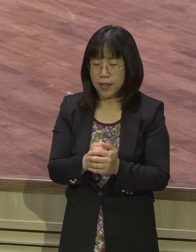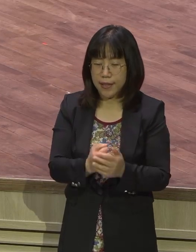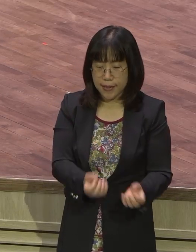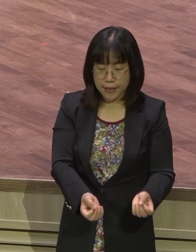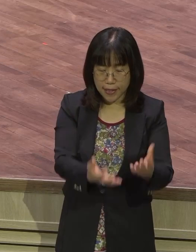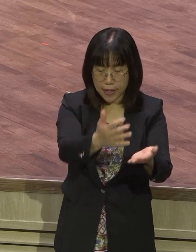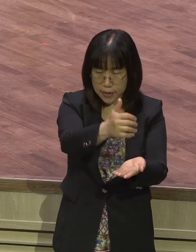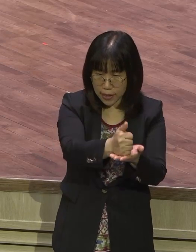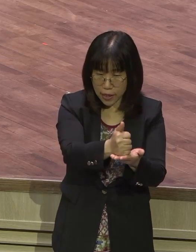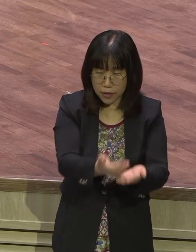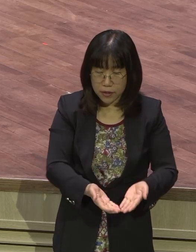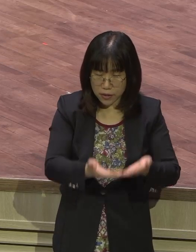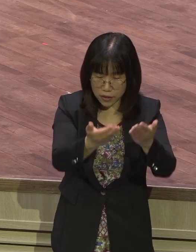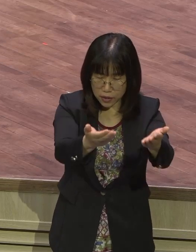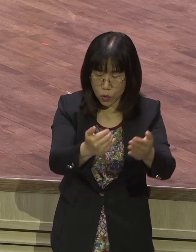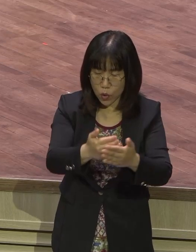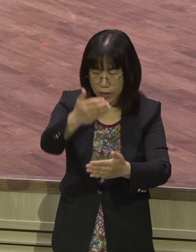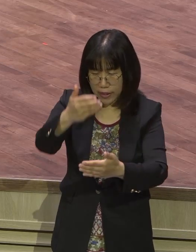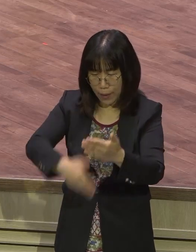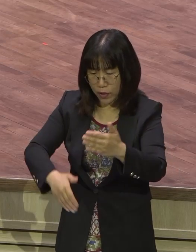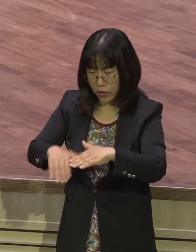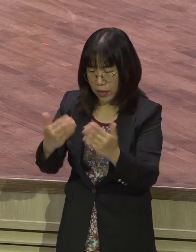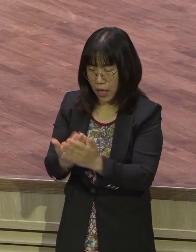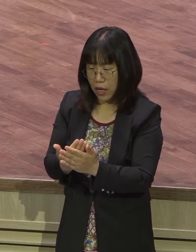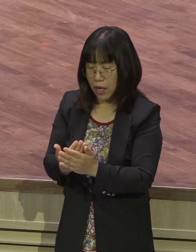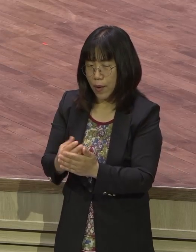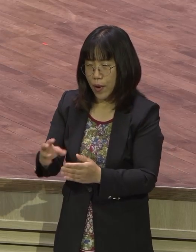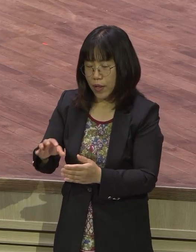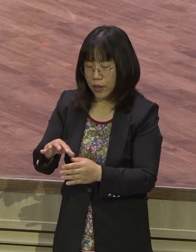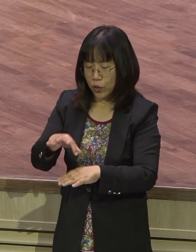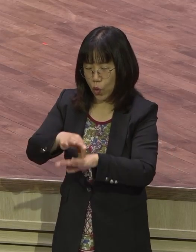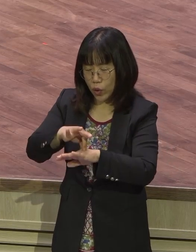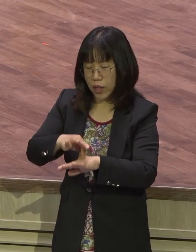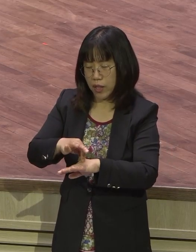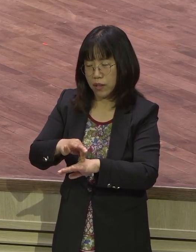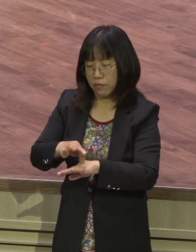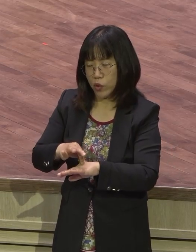되었고 나머지 부분은 봉원자가 성막 떨어져서 먹었다 그랬습니다